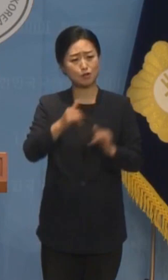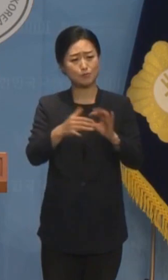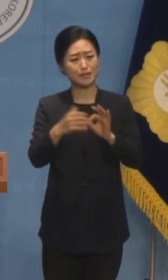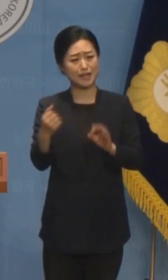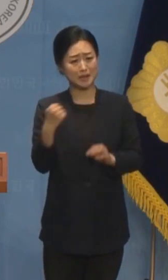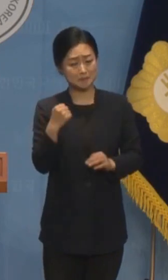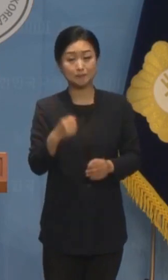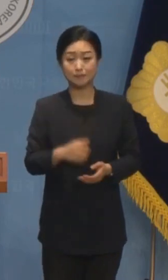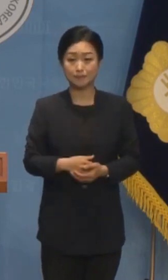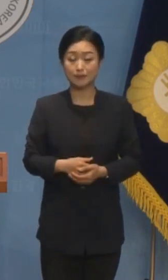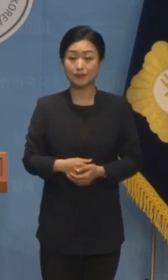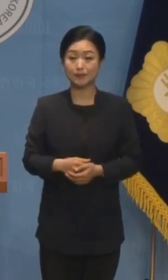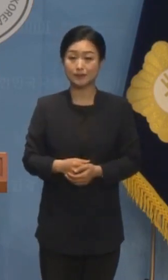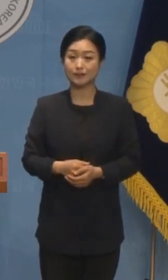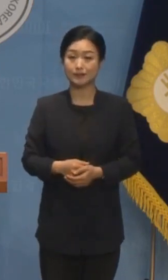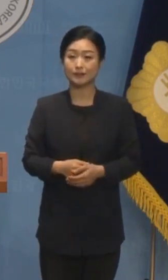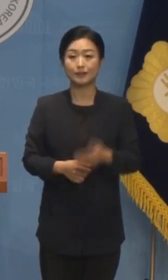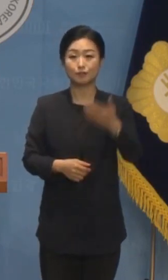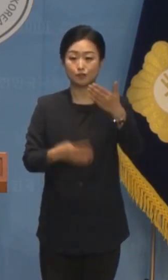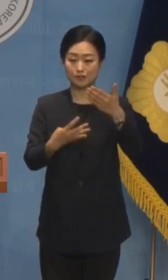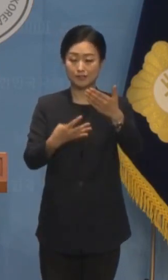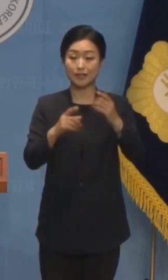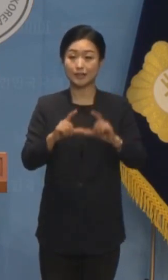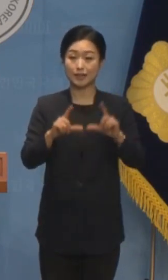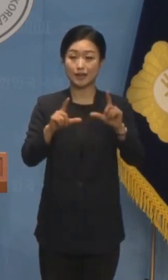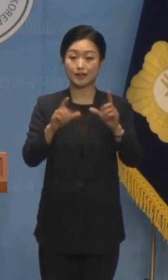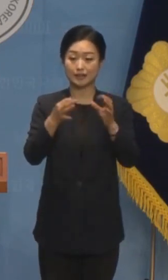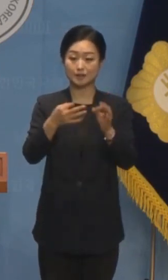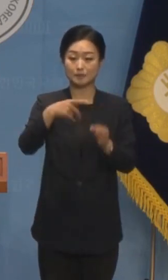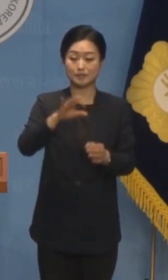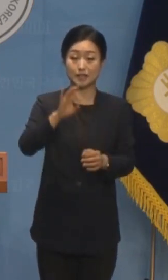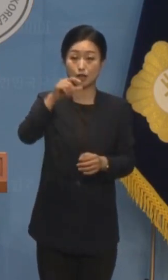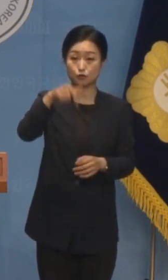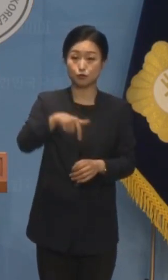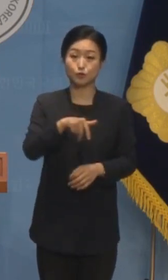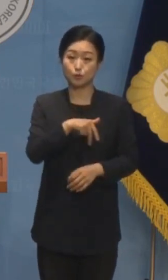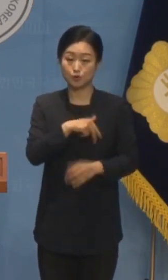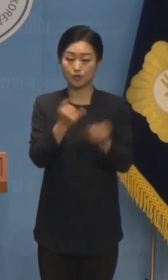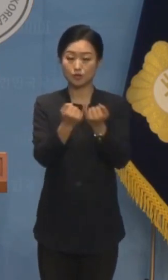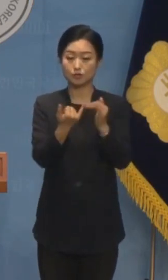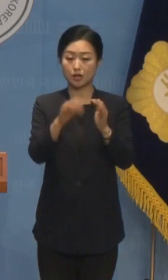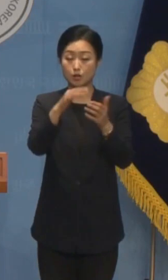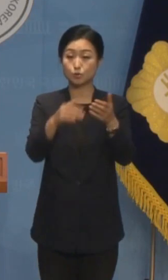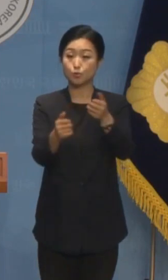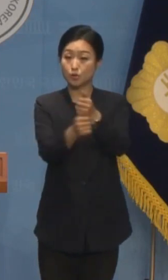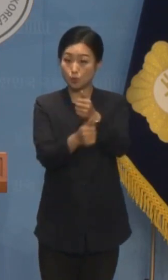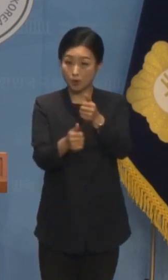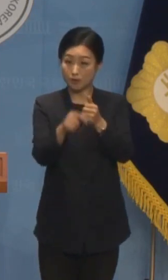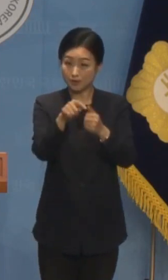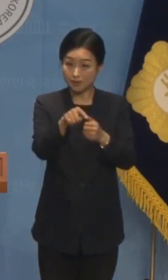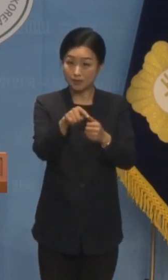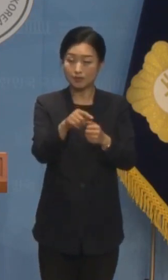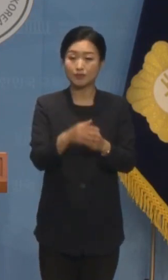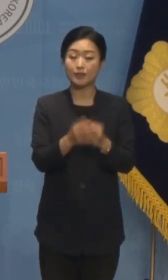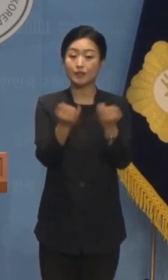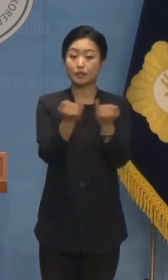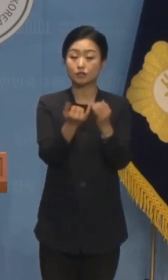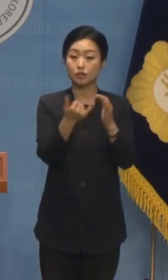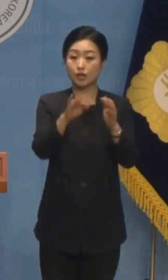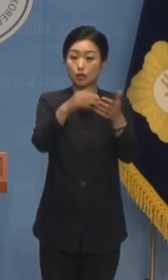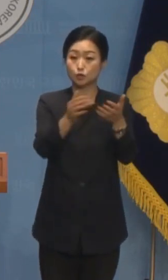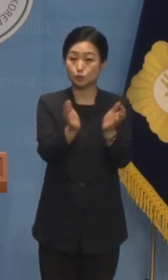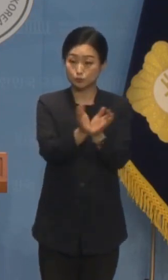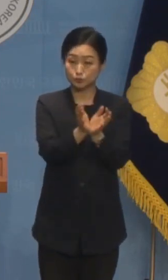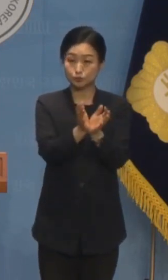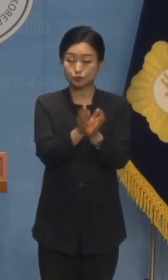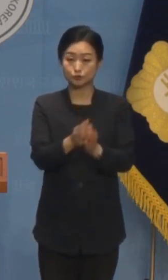지난 4일 국민의힘 김상욱 의원이 여성가족위원회 현안 질의에서 여가부가 타부처를 이끄는